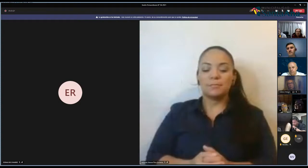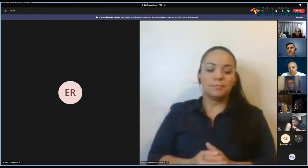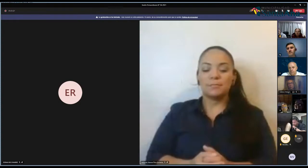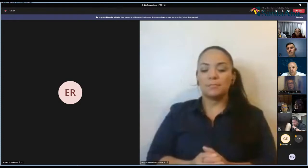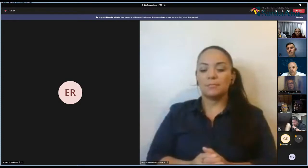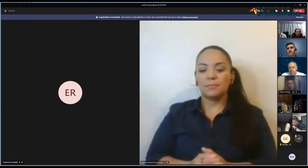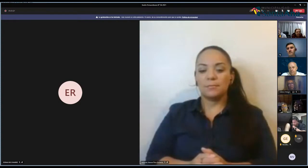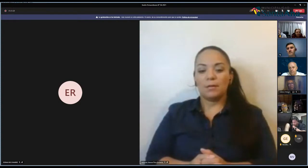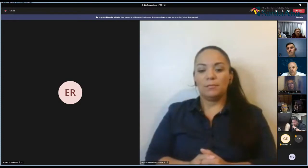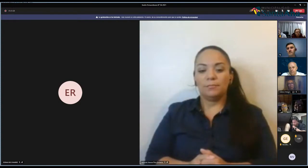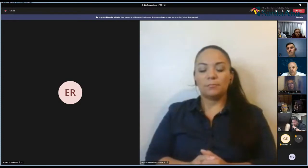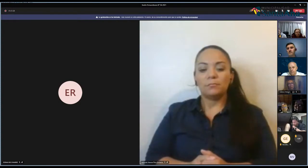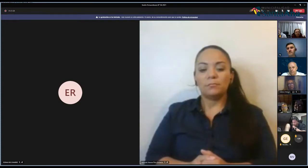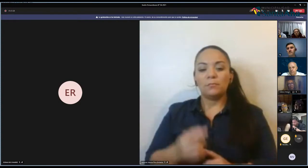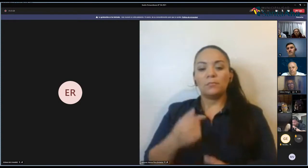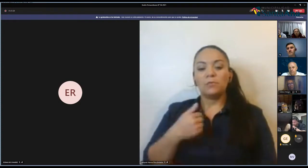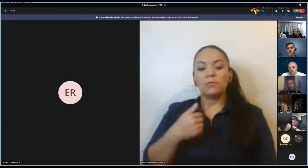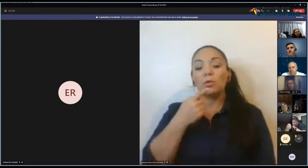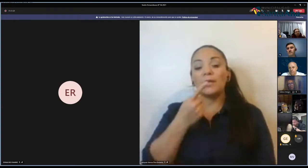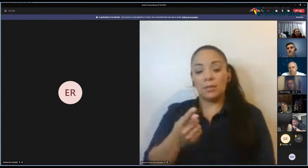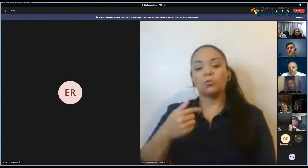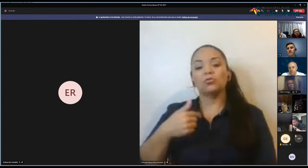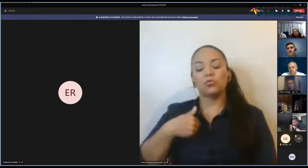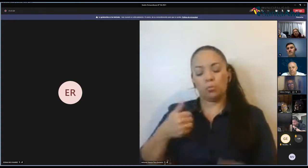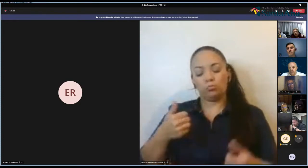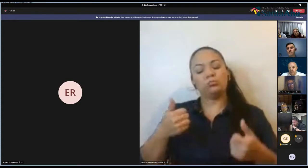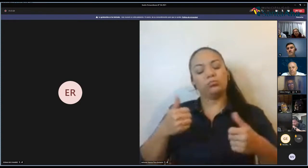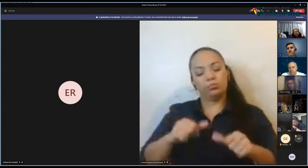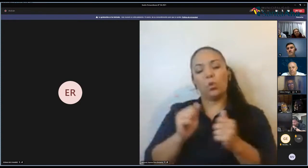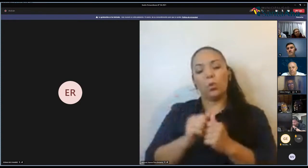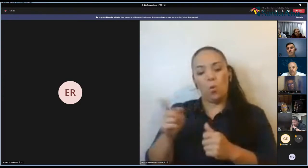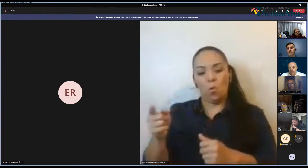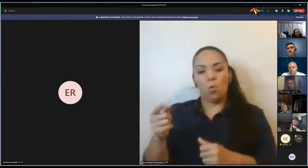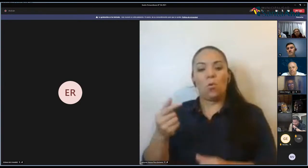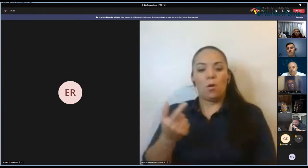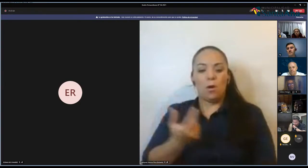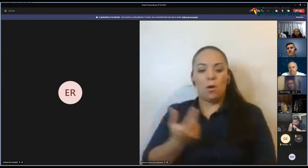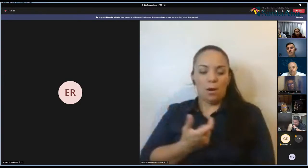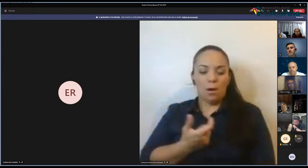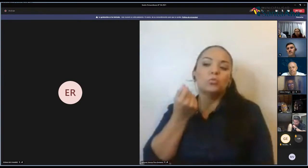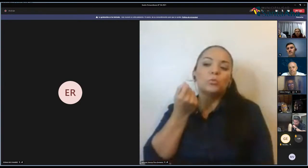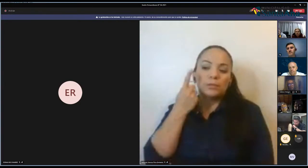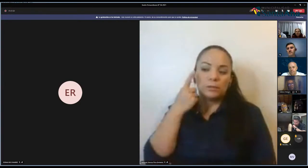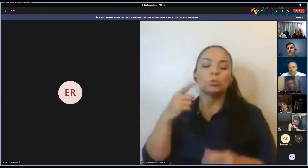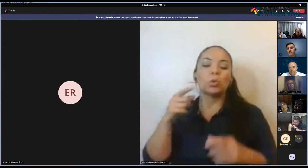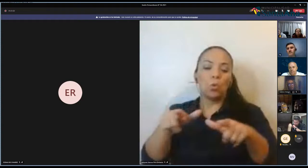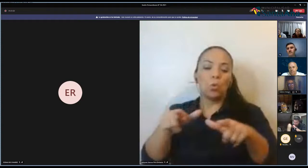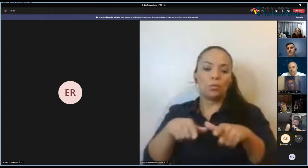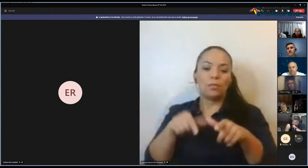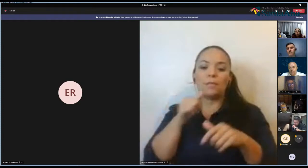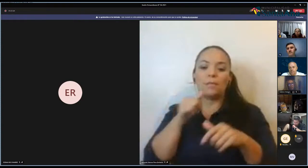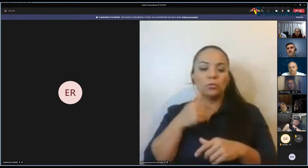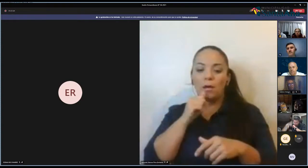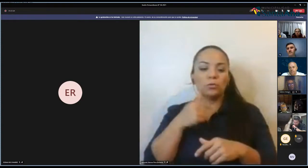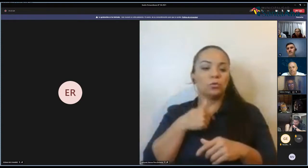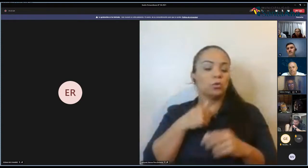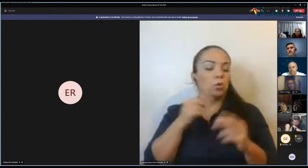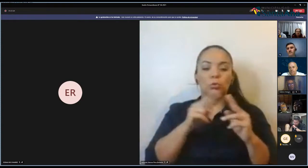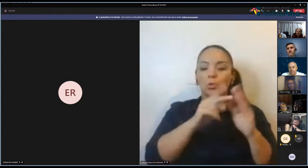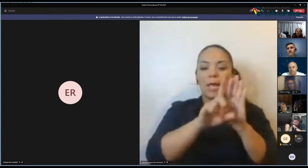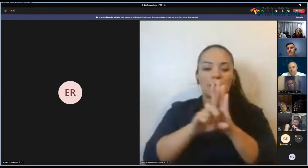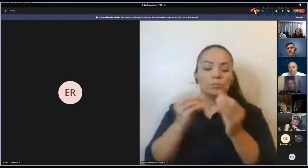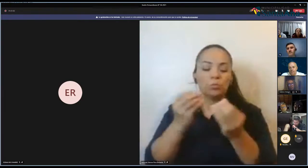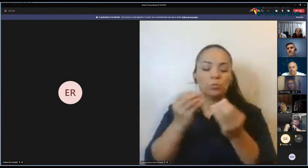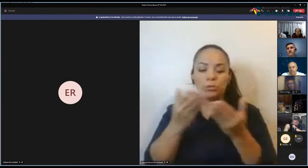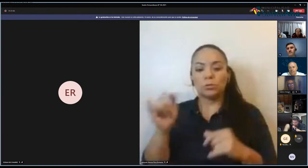lo que les digo yo soy de acuerdo con gerardo que es una propiedad privada yo no conozco del hecho yo no conozco en muchas cosas como dice